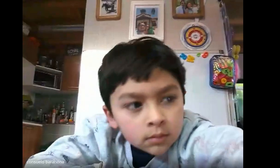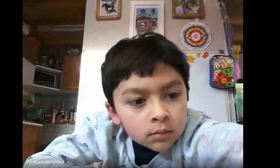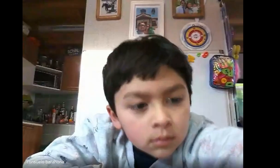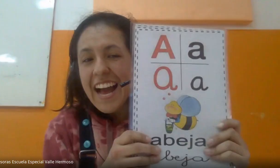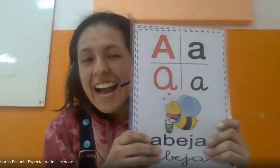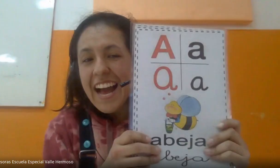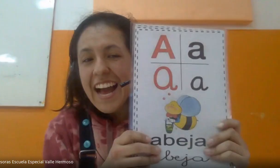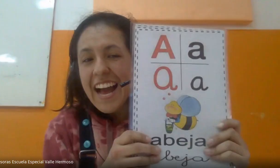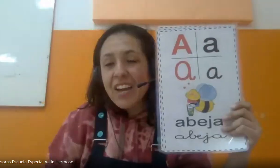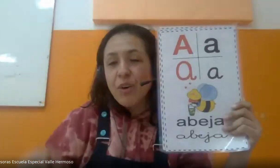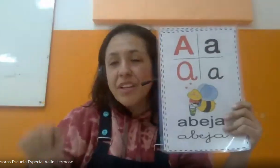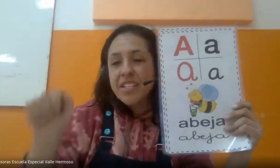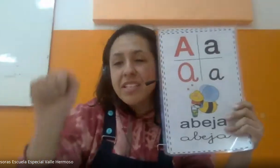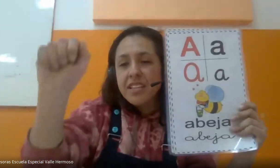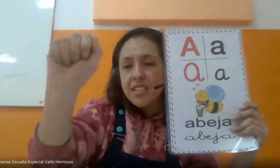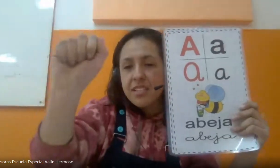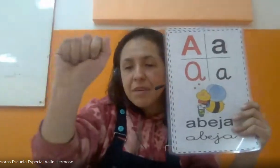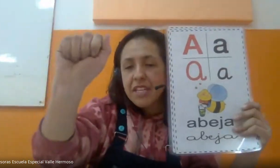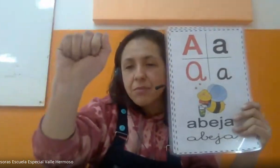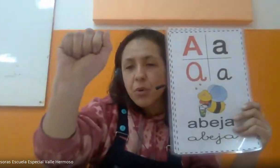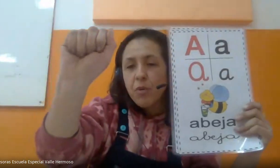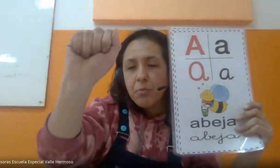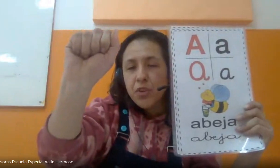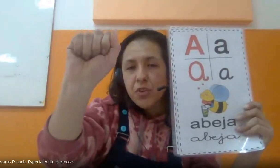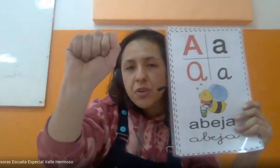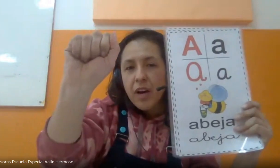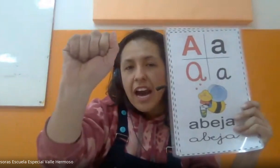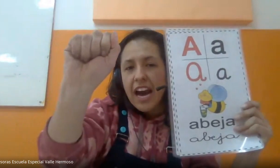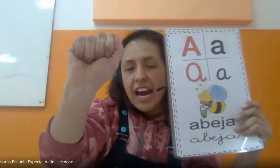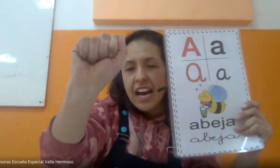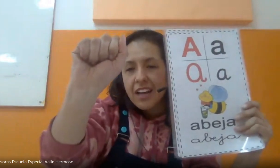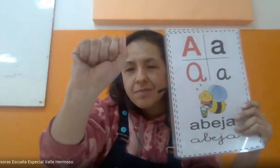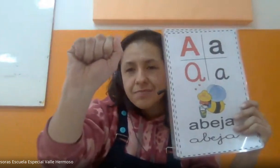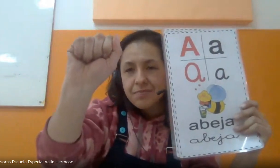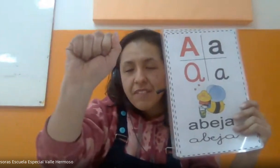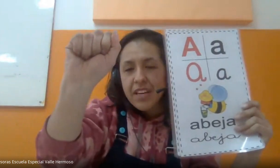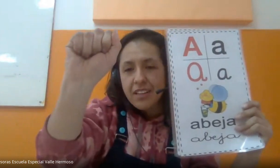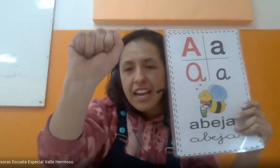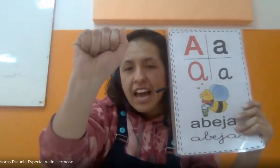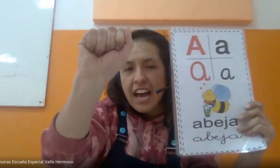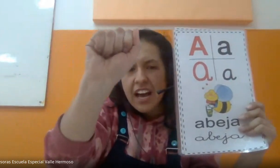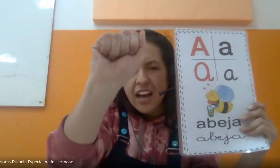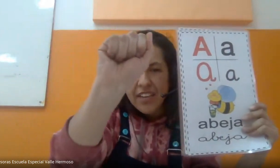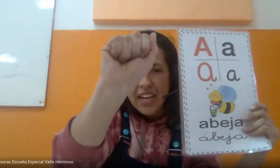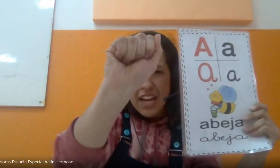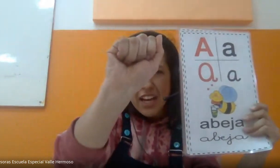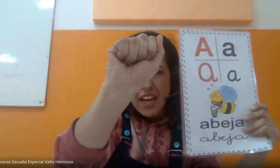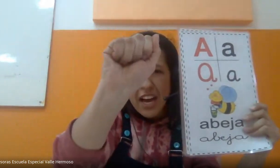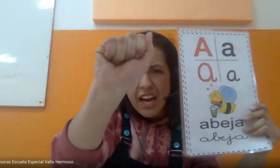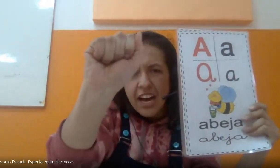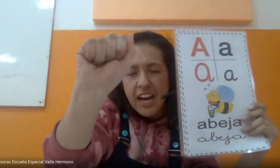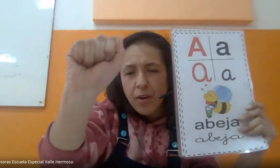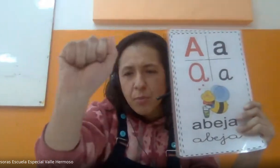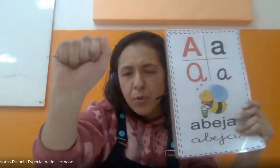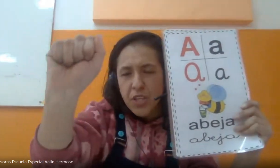Ah, la A en lengua de señas es así, miren, un puño. Ah, a ver, la A, a ver la A,